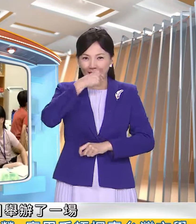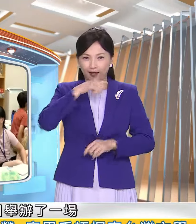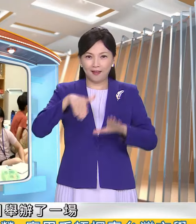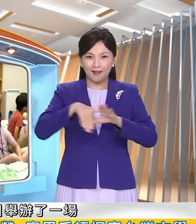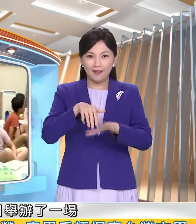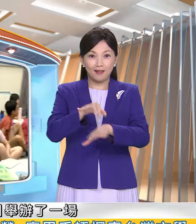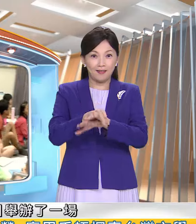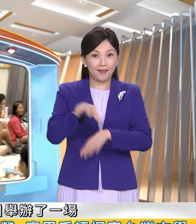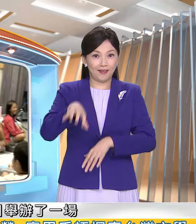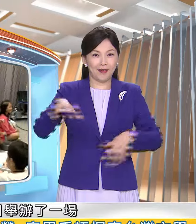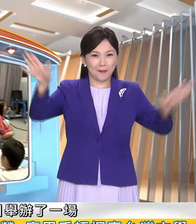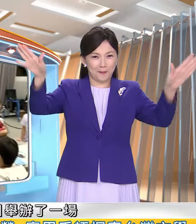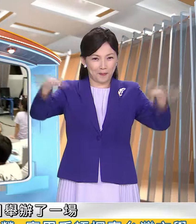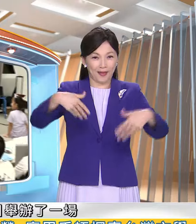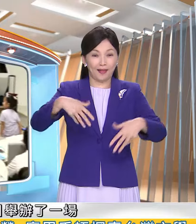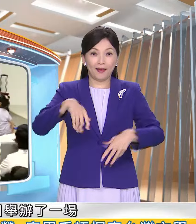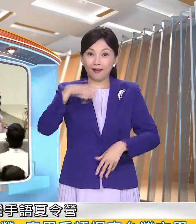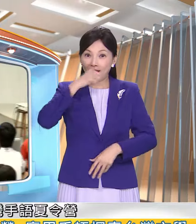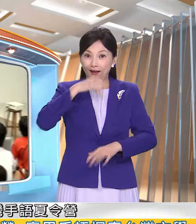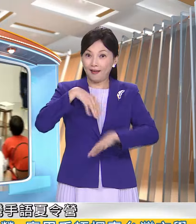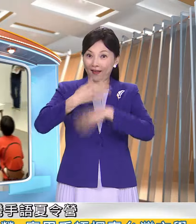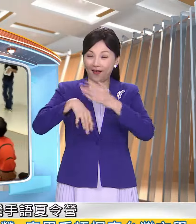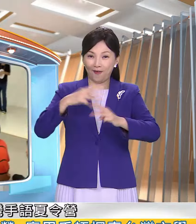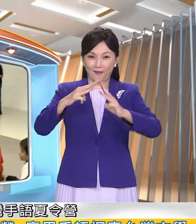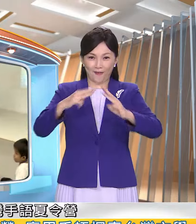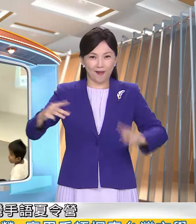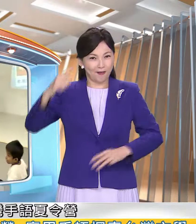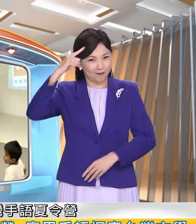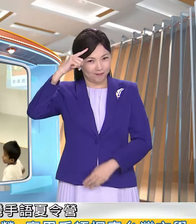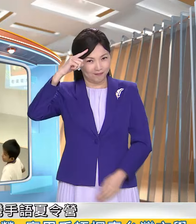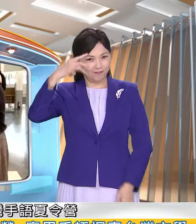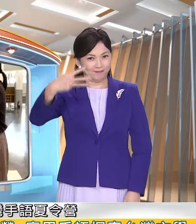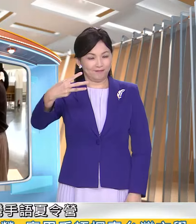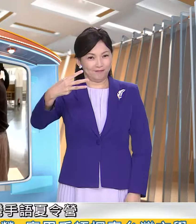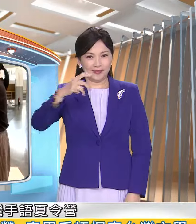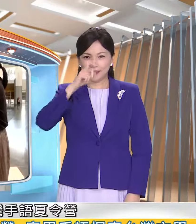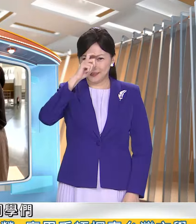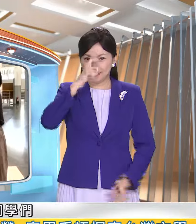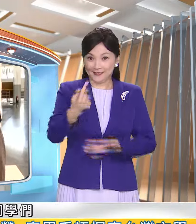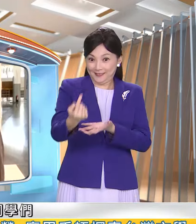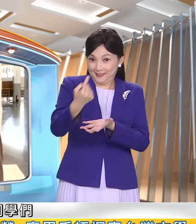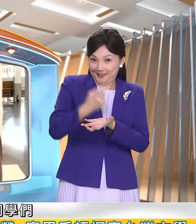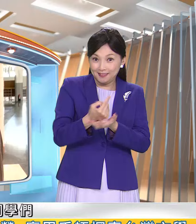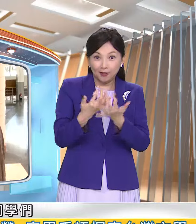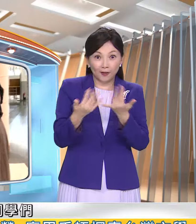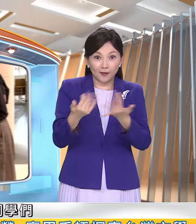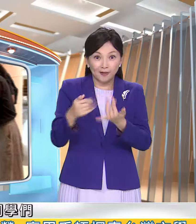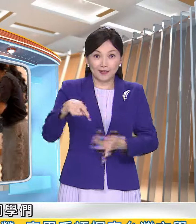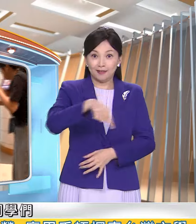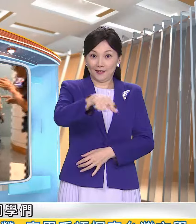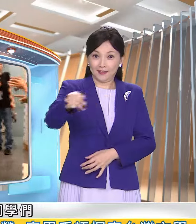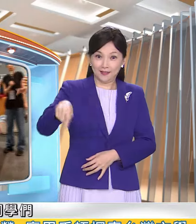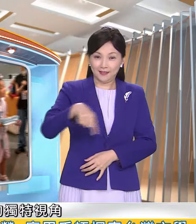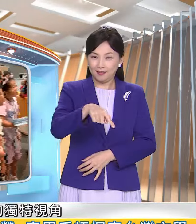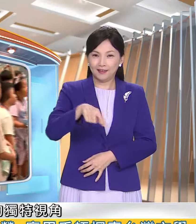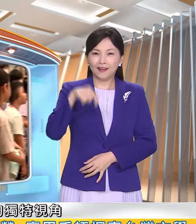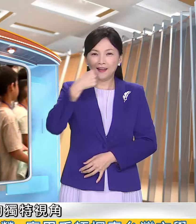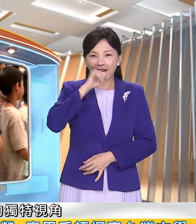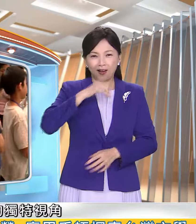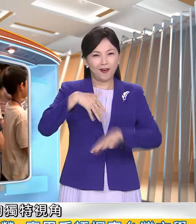近日举办了一场为期3天的台湾手语夏令营，希望来参加的同学们透过台湾手语